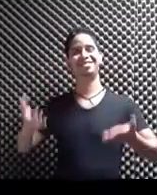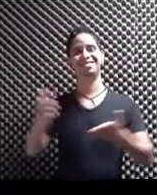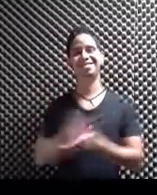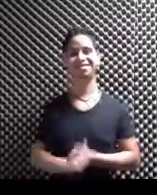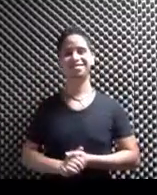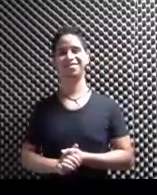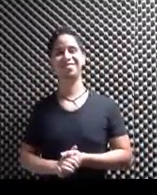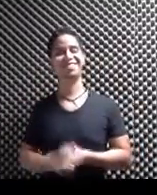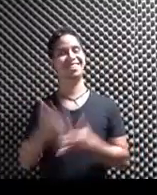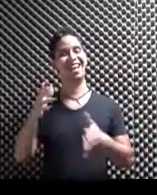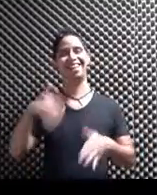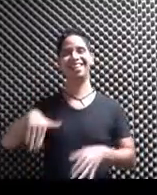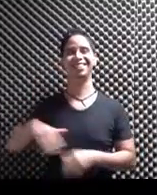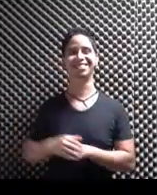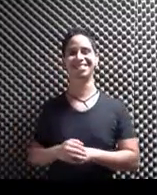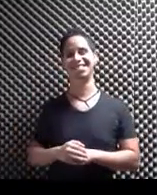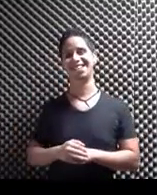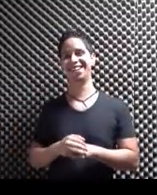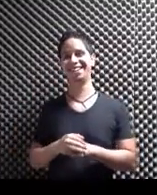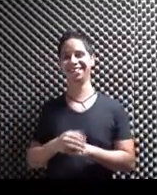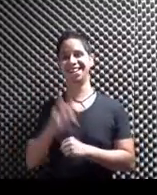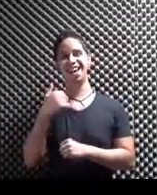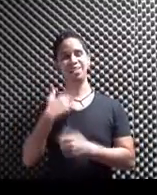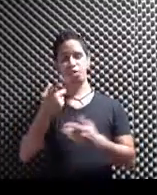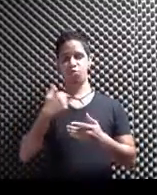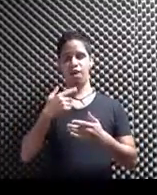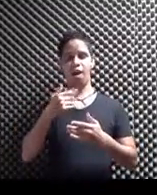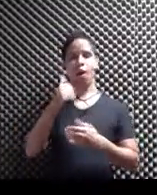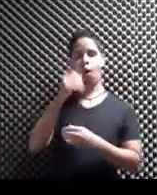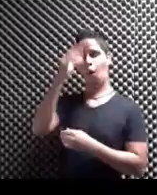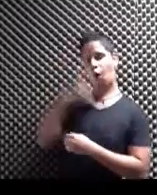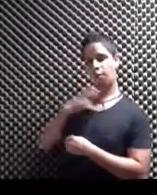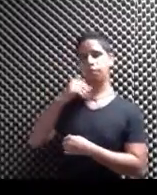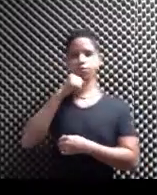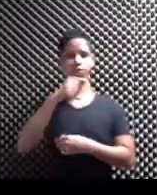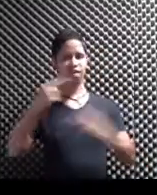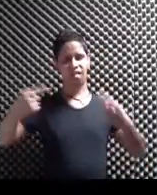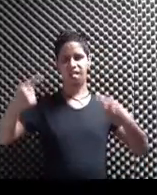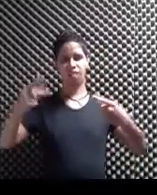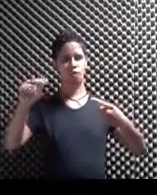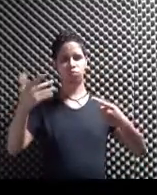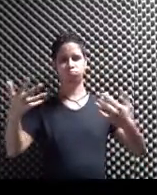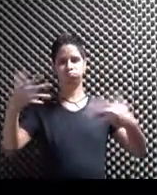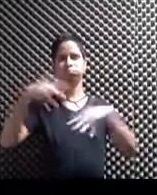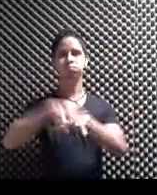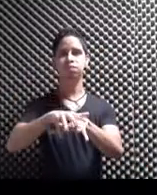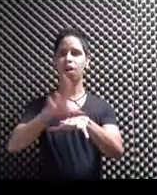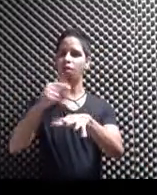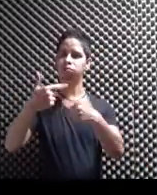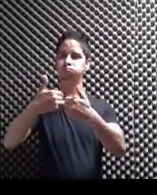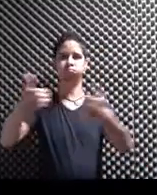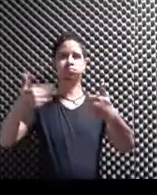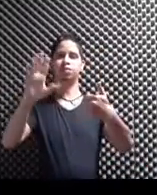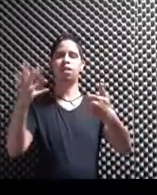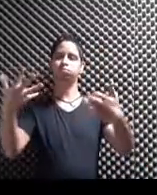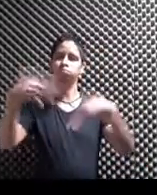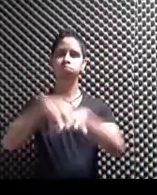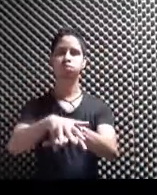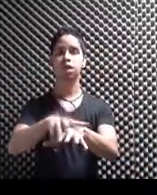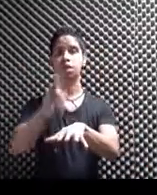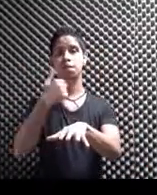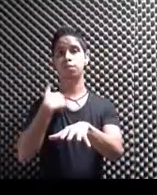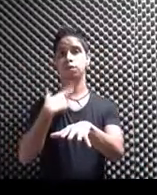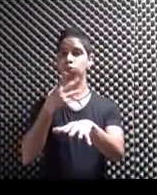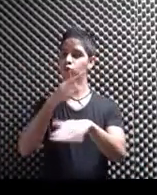Sí, pues ya lo traigo. no es una batalla de género. Hay que integrarnos, no separarnos. Tenemos, mira, concentrarnos